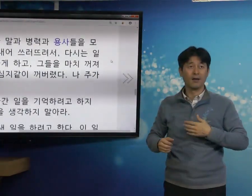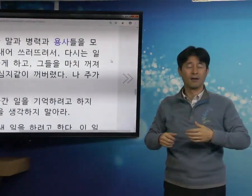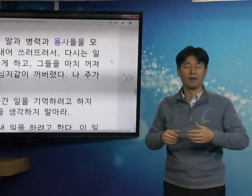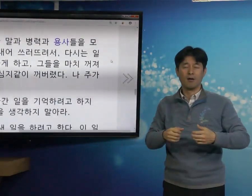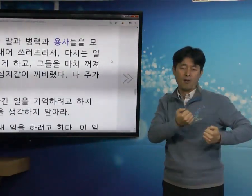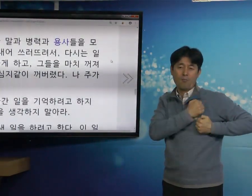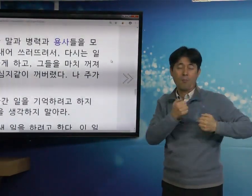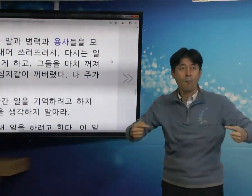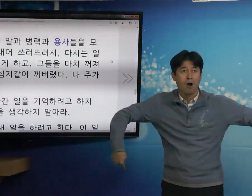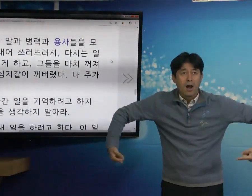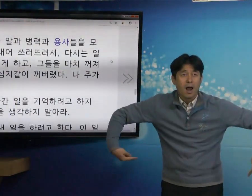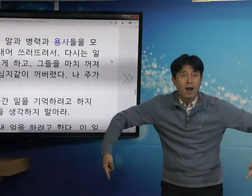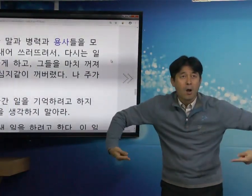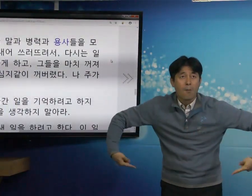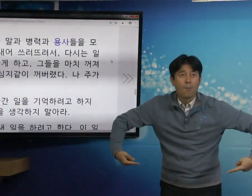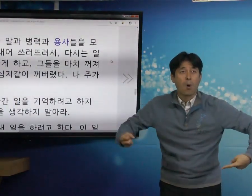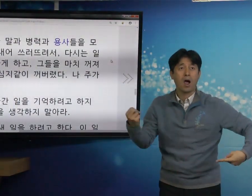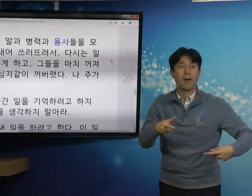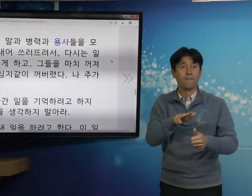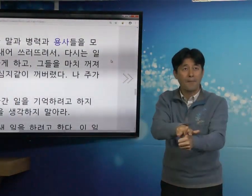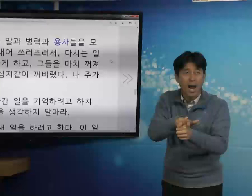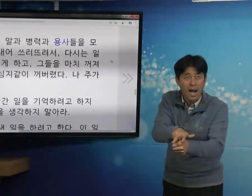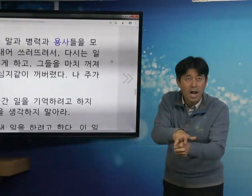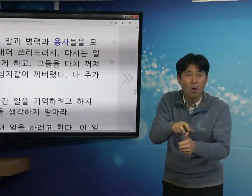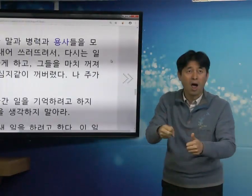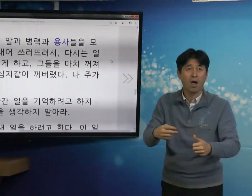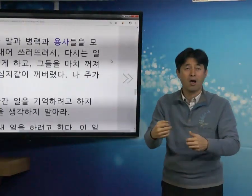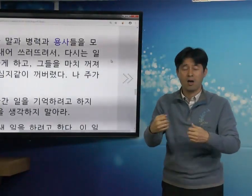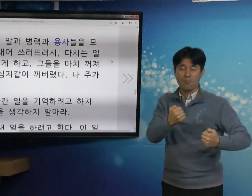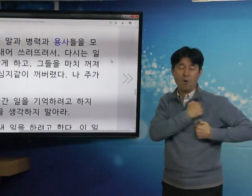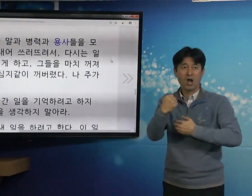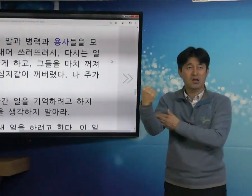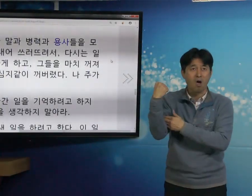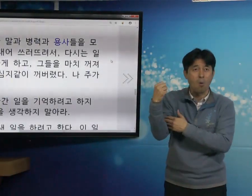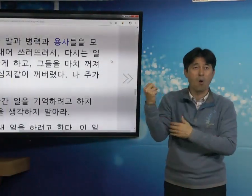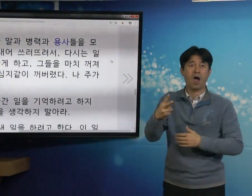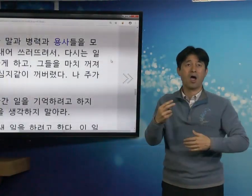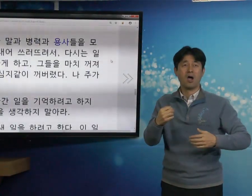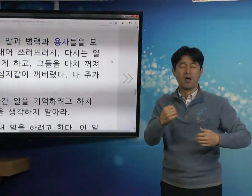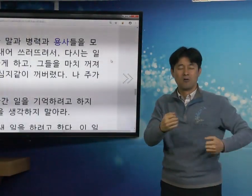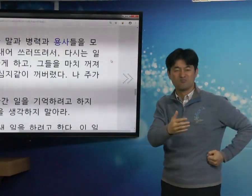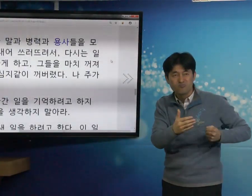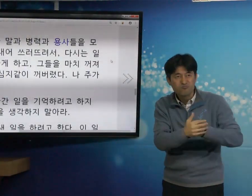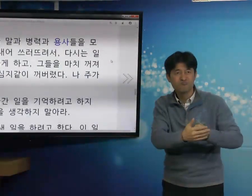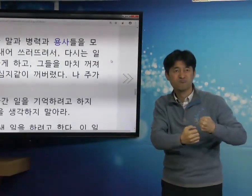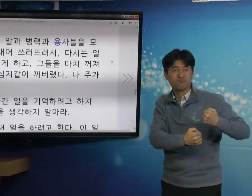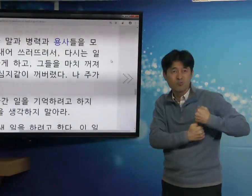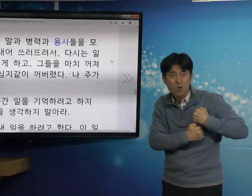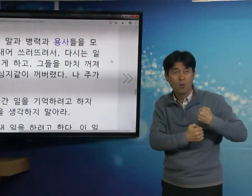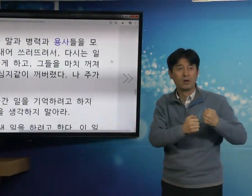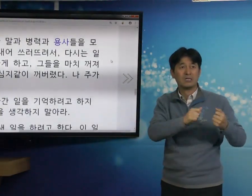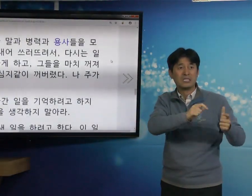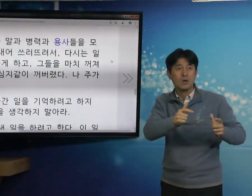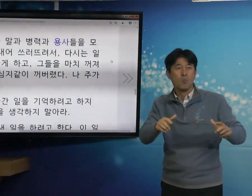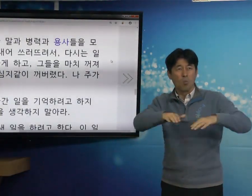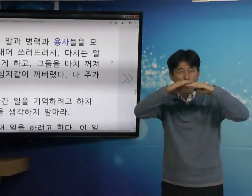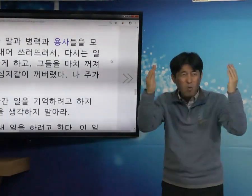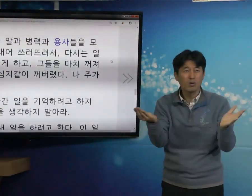내가 병거와 말과 병력과 용사들을